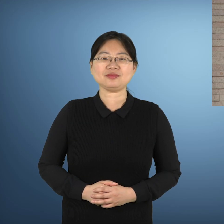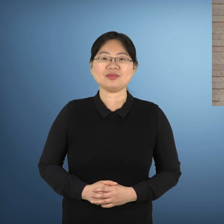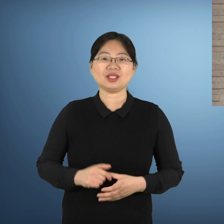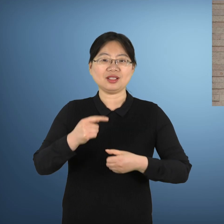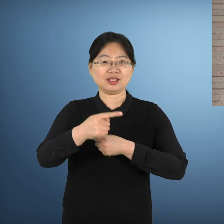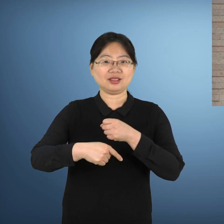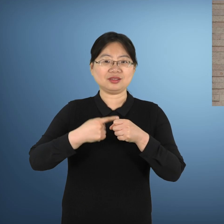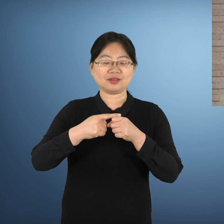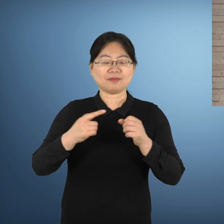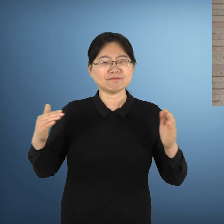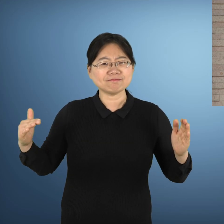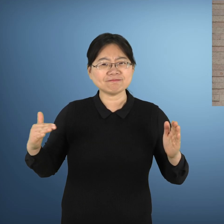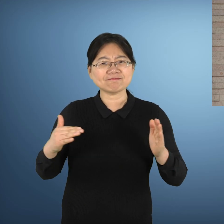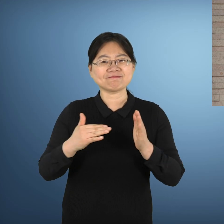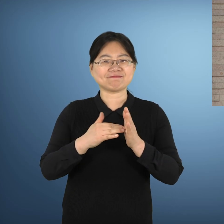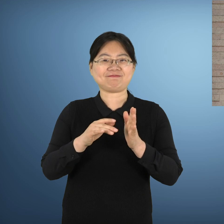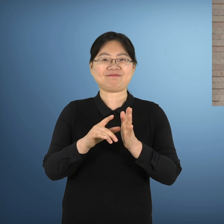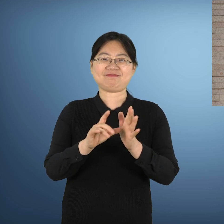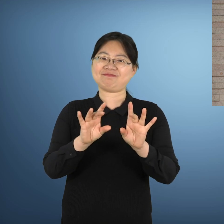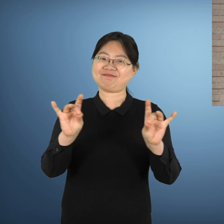한 해를 매듭지을 때마다